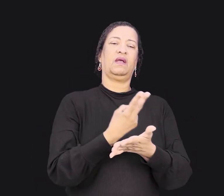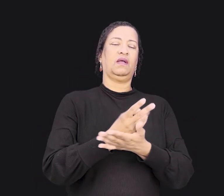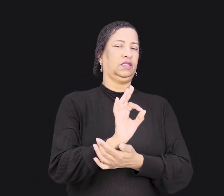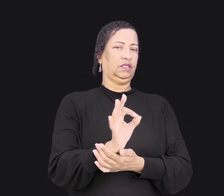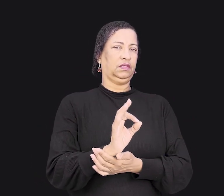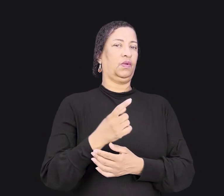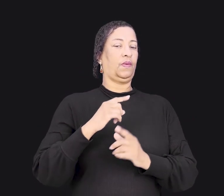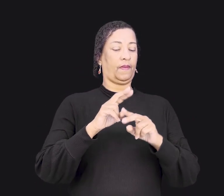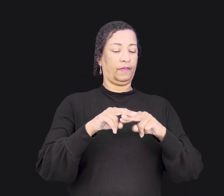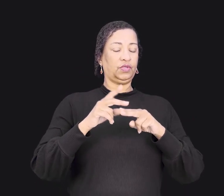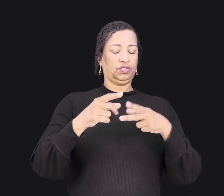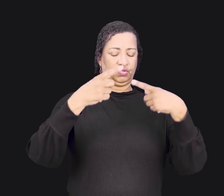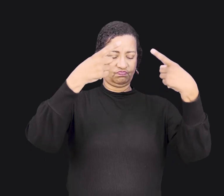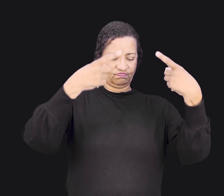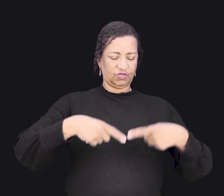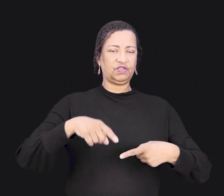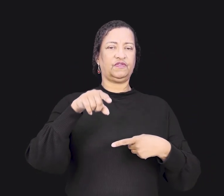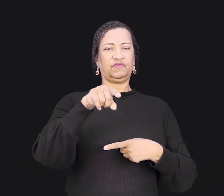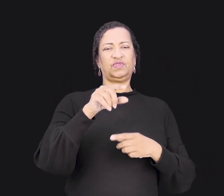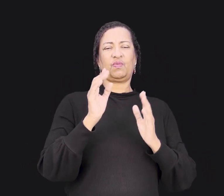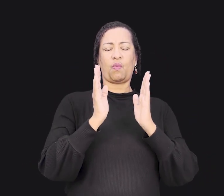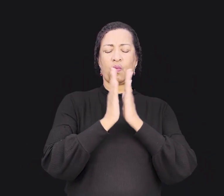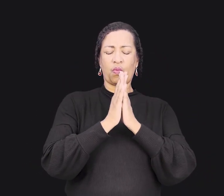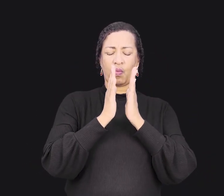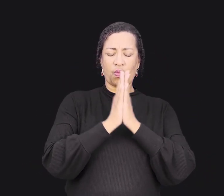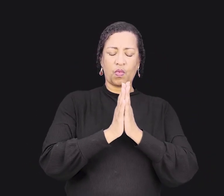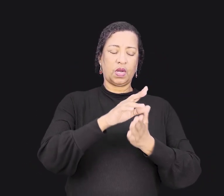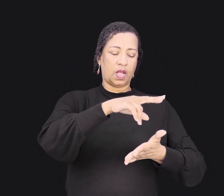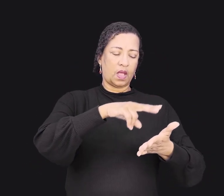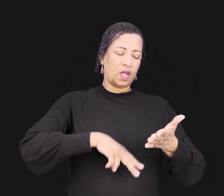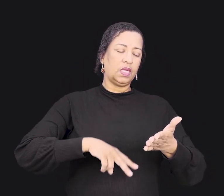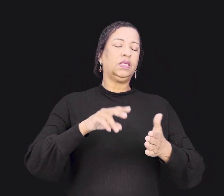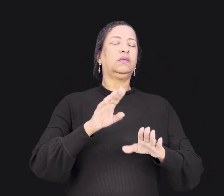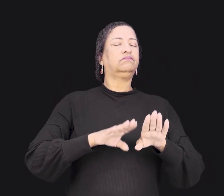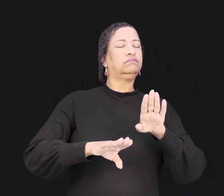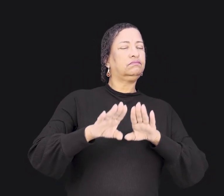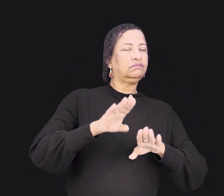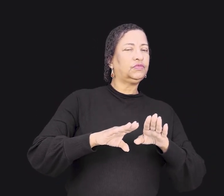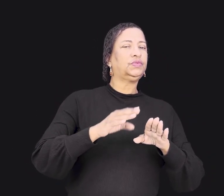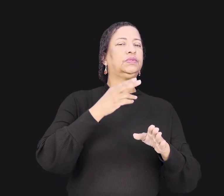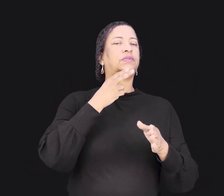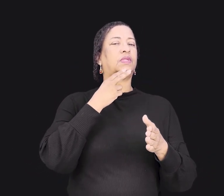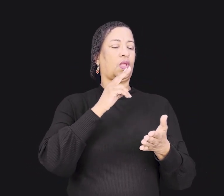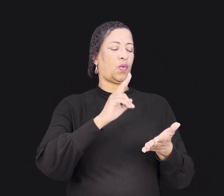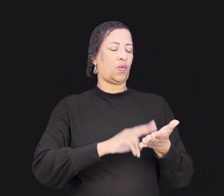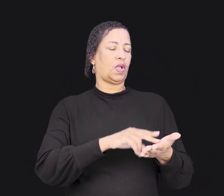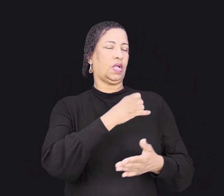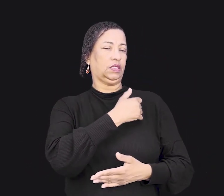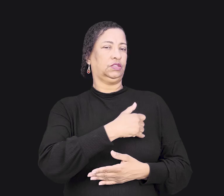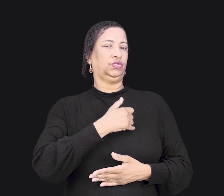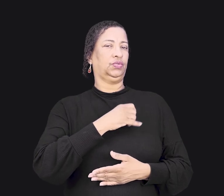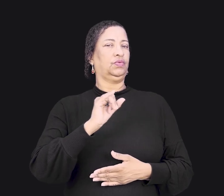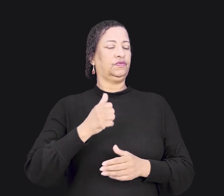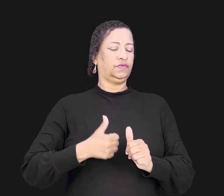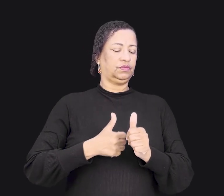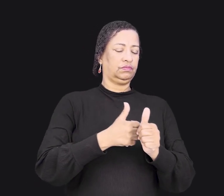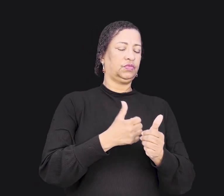o desafio a orar e ler cuidadosamente esta epístola de João. Se você acompanhou comigo esse estudo